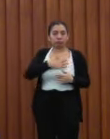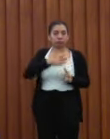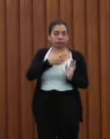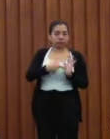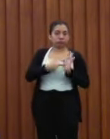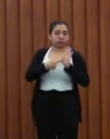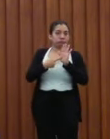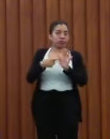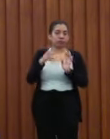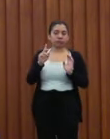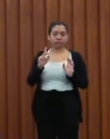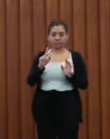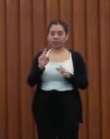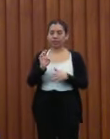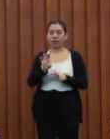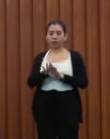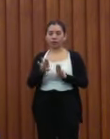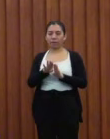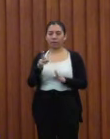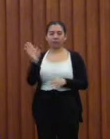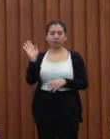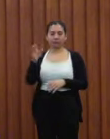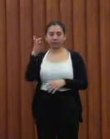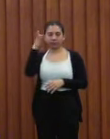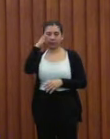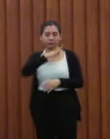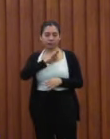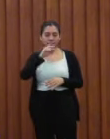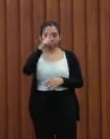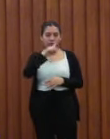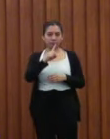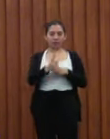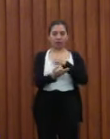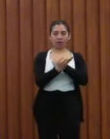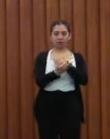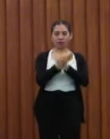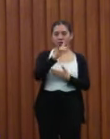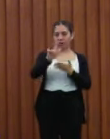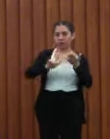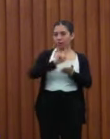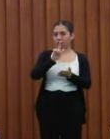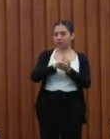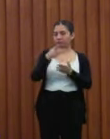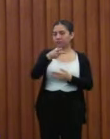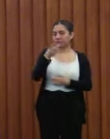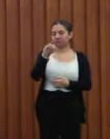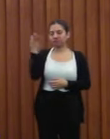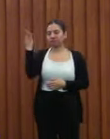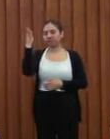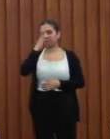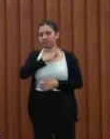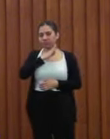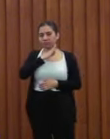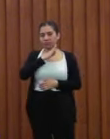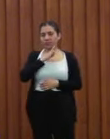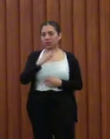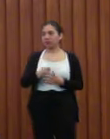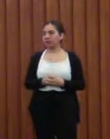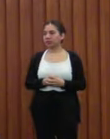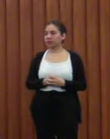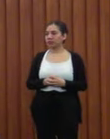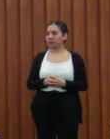hacerle frente a esta construcción a este estereotipo de crimen pasional dentro